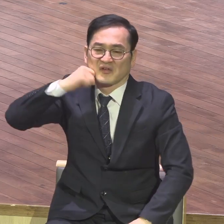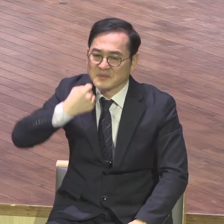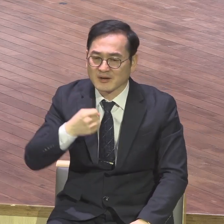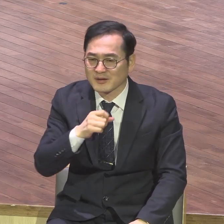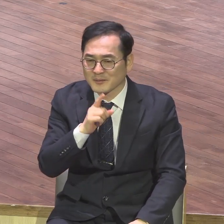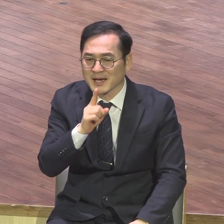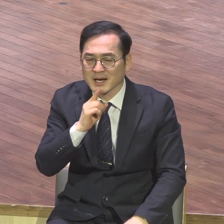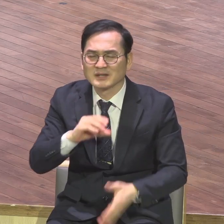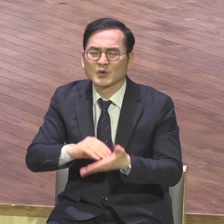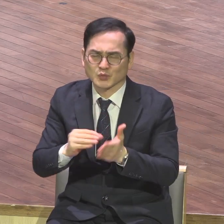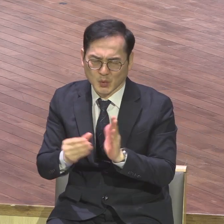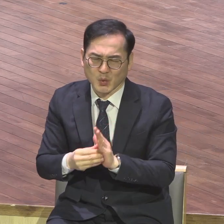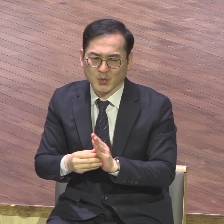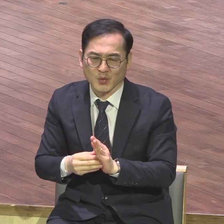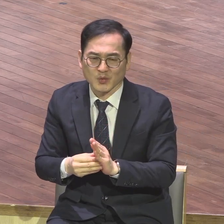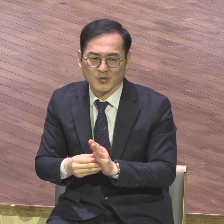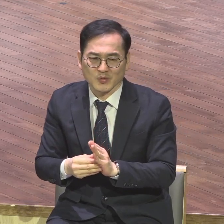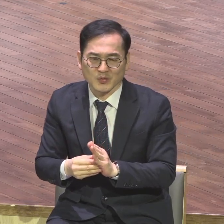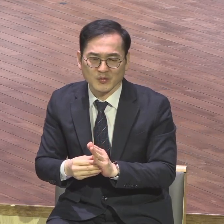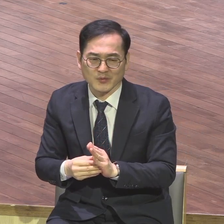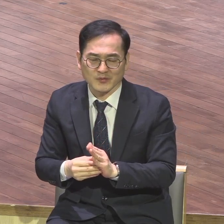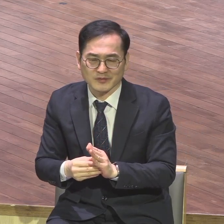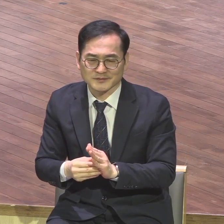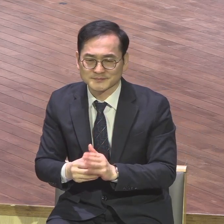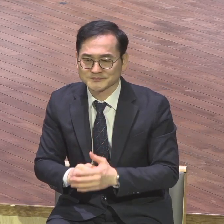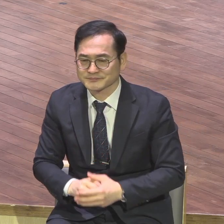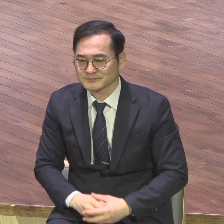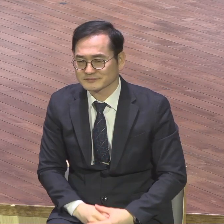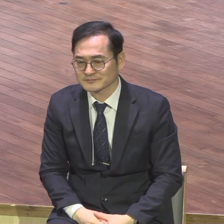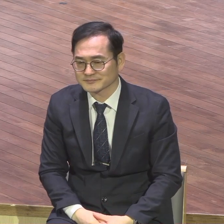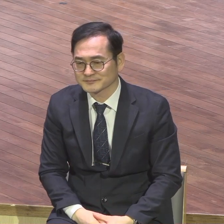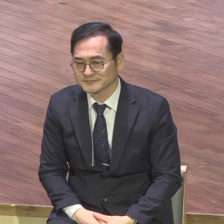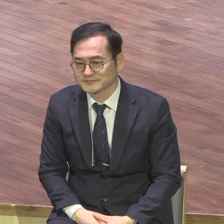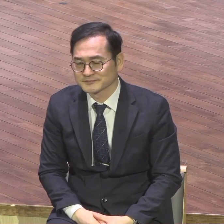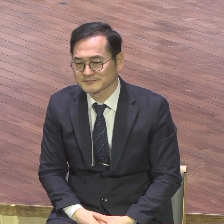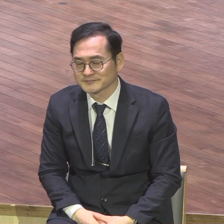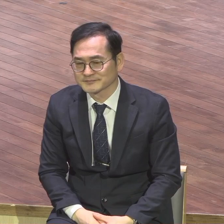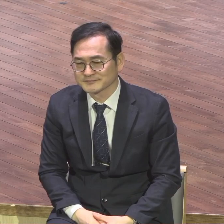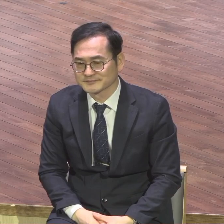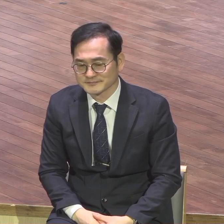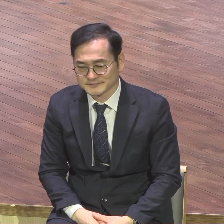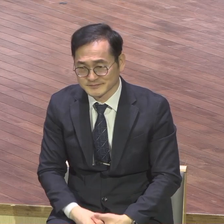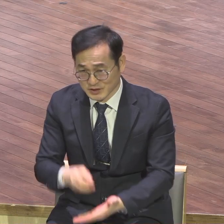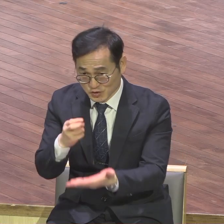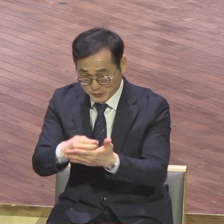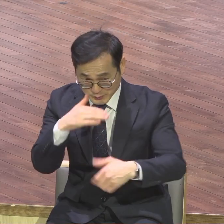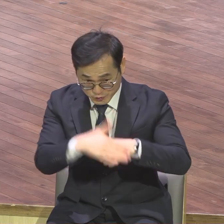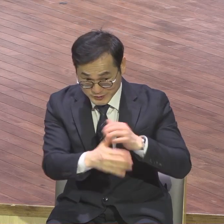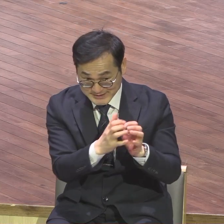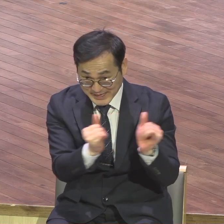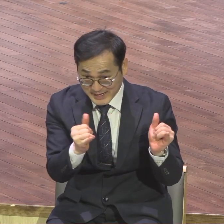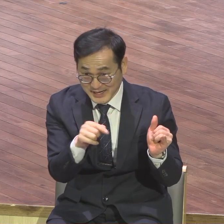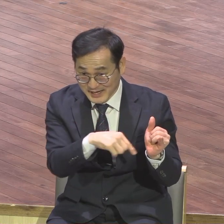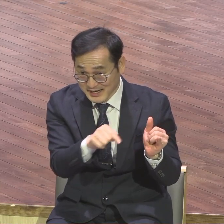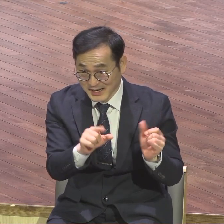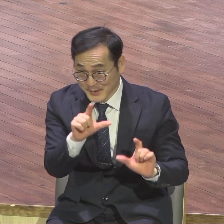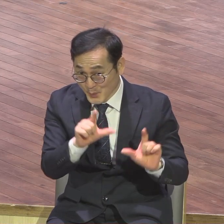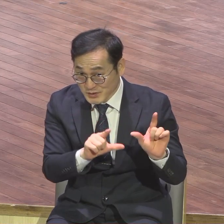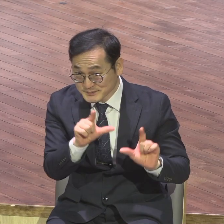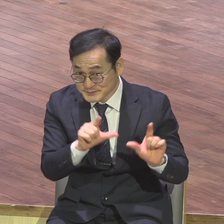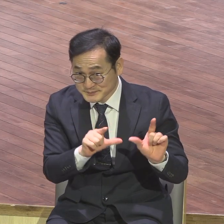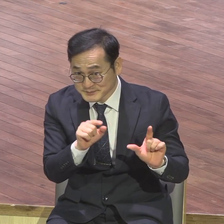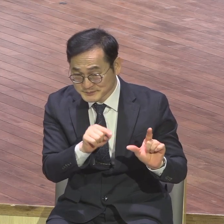전부 다 기도가 되기 바랍니다. 사실 율법주의자들의 모습을 보면요, 자기 의의를 드러내죠. 자기